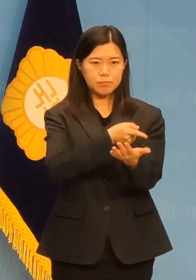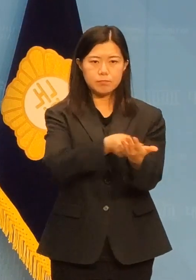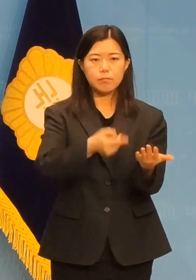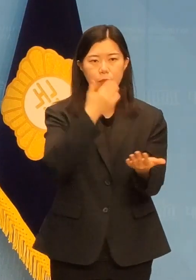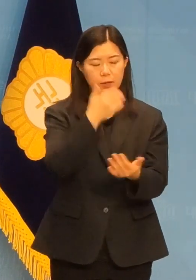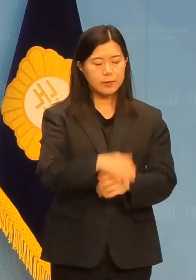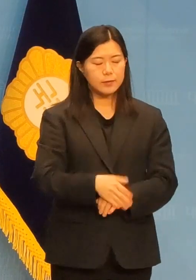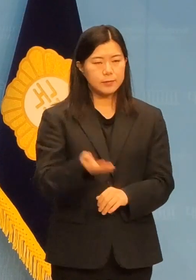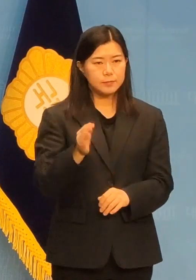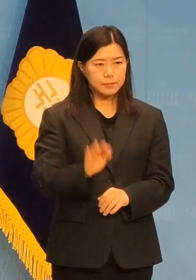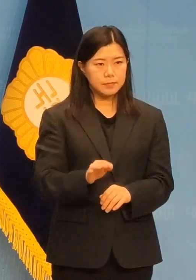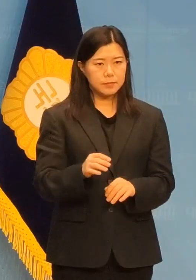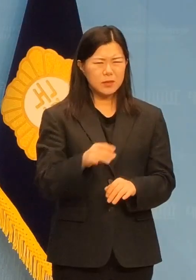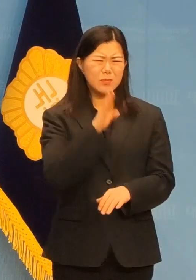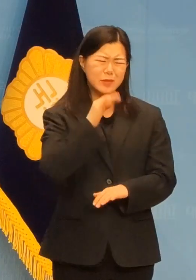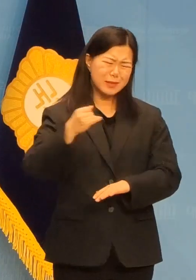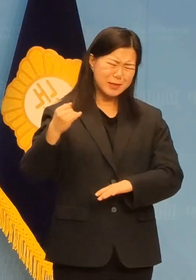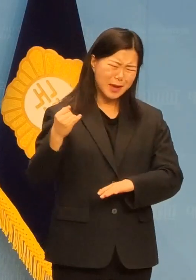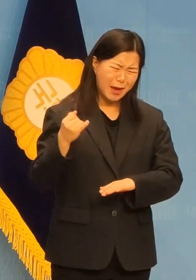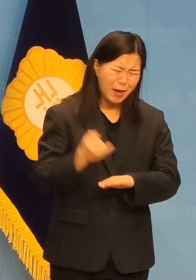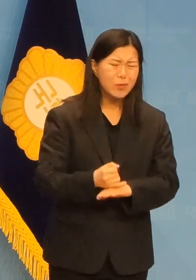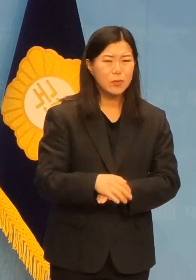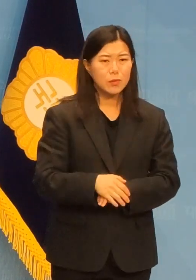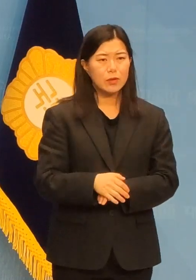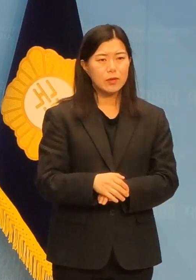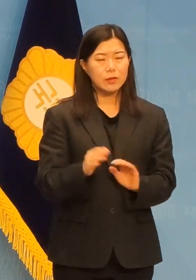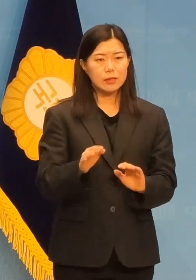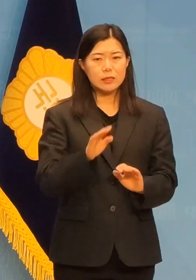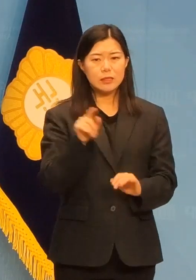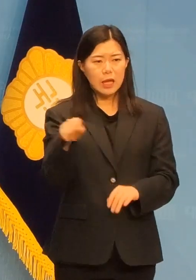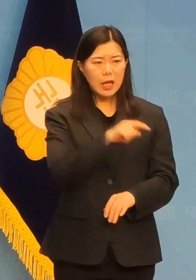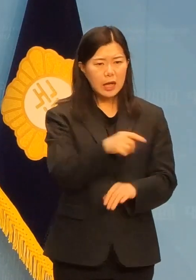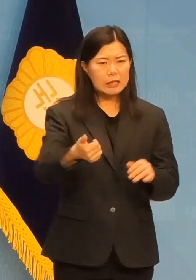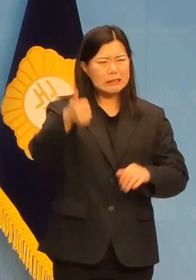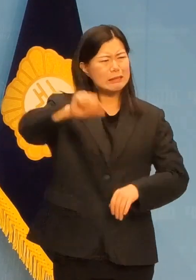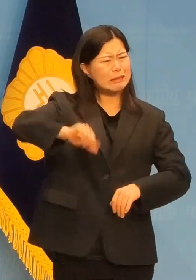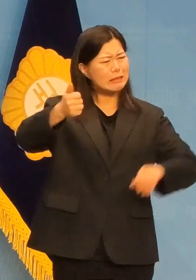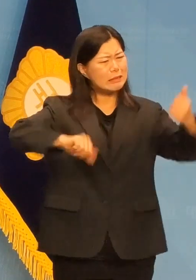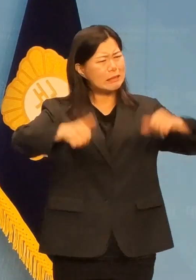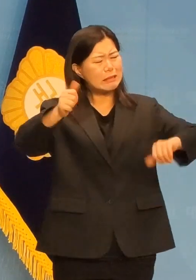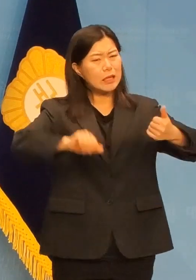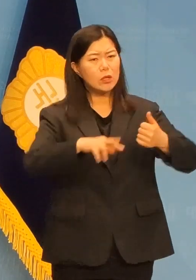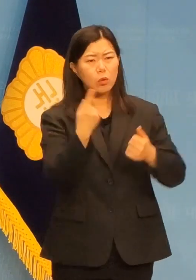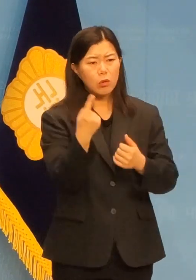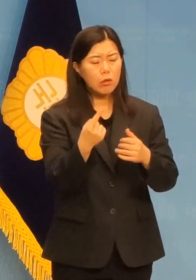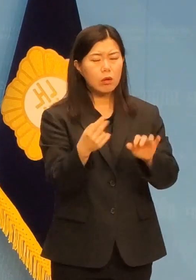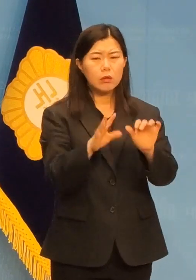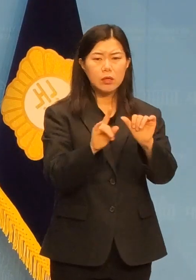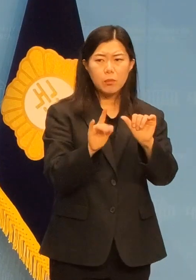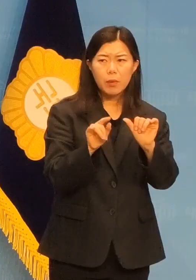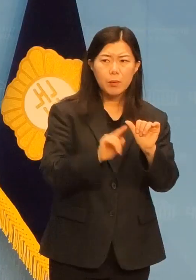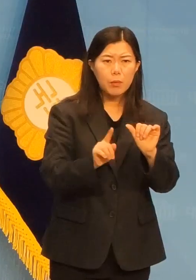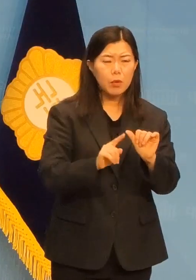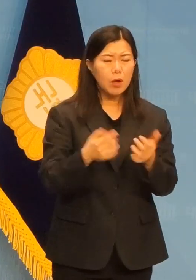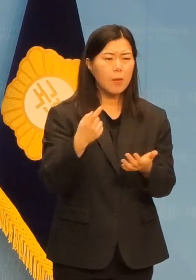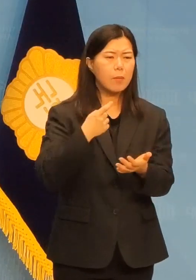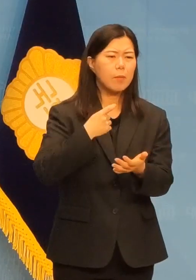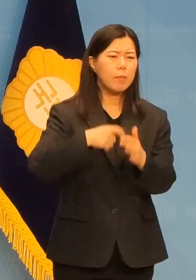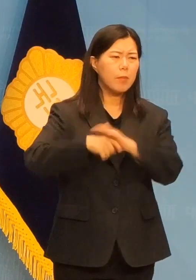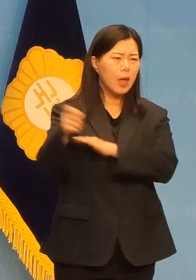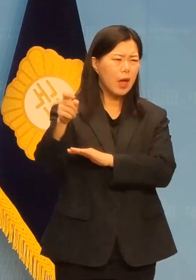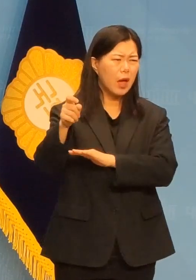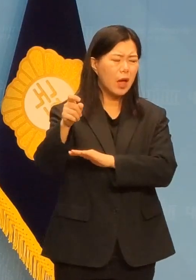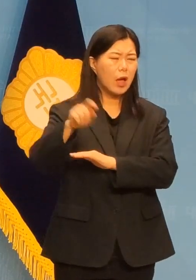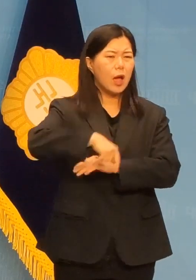배상이었습니다. 그것도 최소 수준에서 5배, 서로 승소한다 해도 5배는 빼앗긴 것에